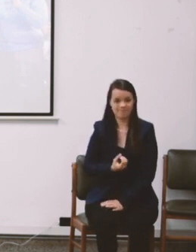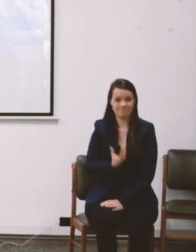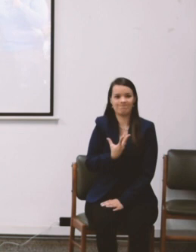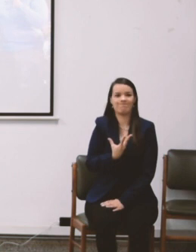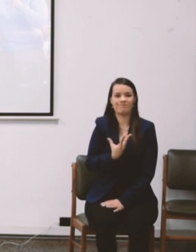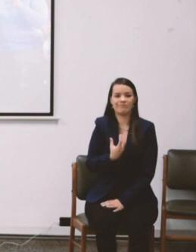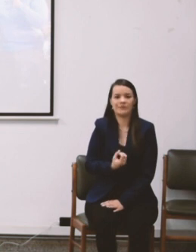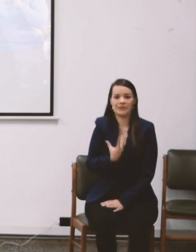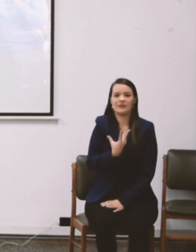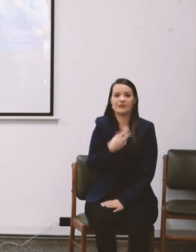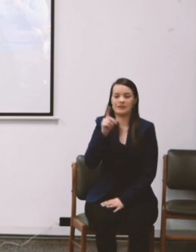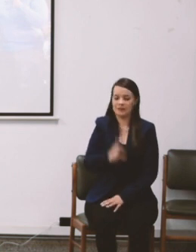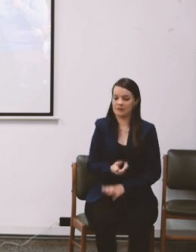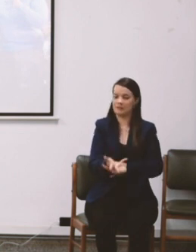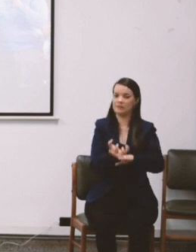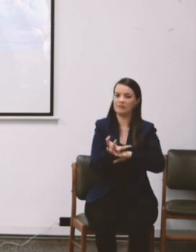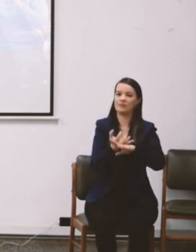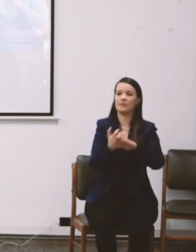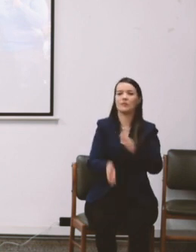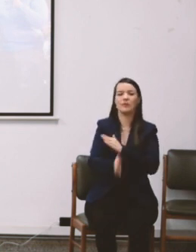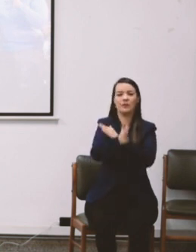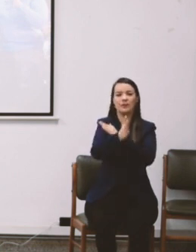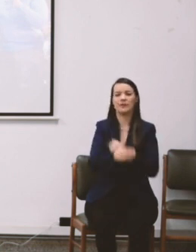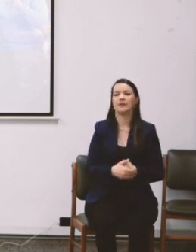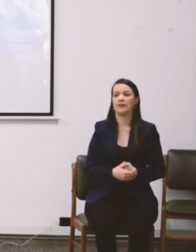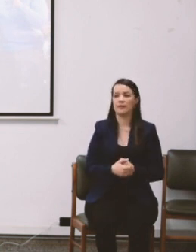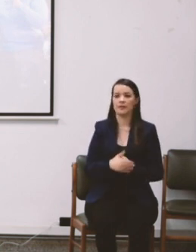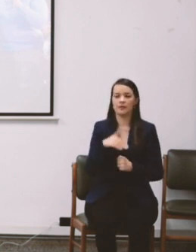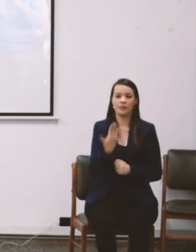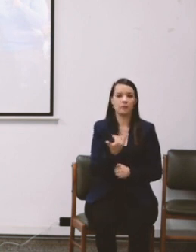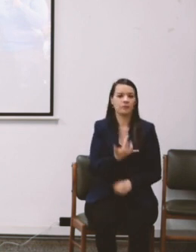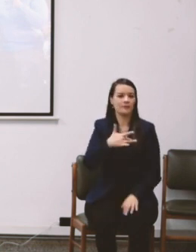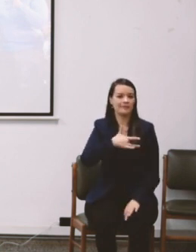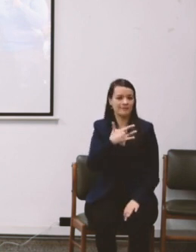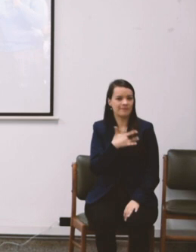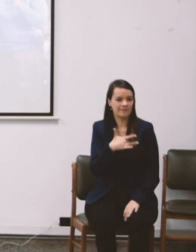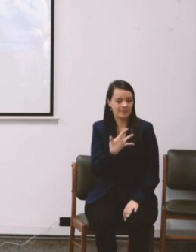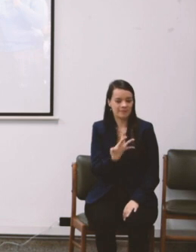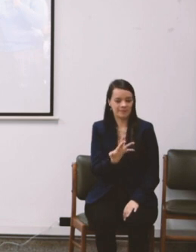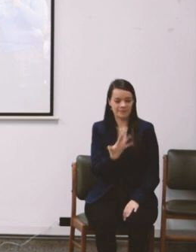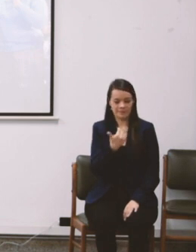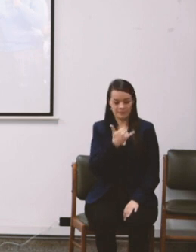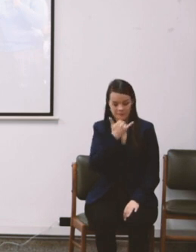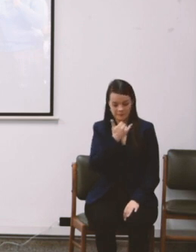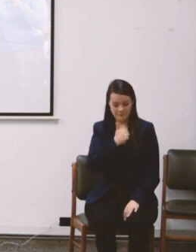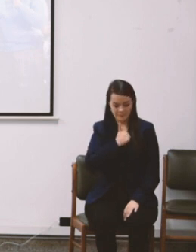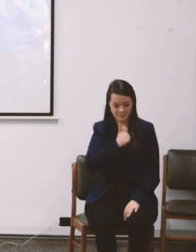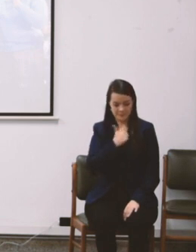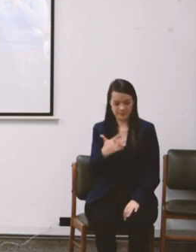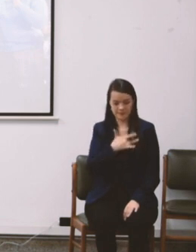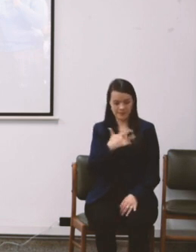tiene que seguir exigiendo cómo este tipo de sentimientos que a uno le atraviesan